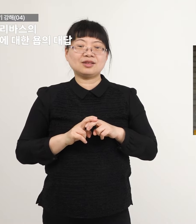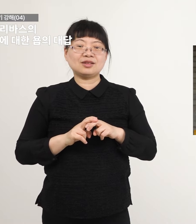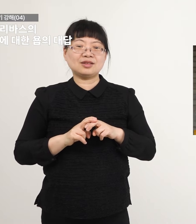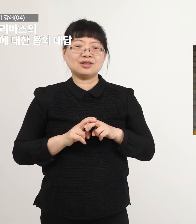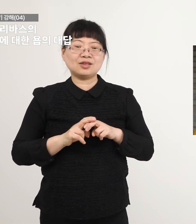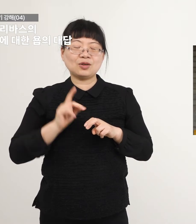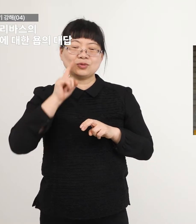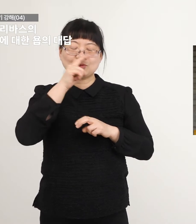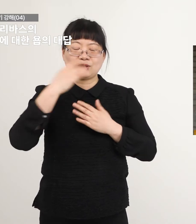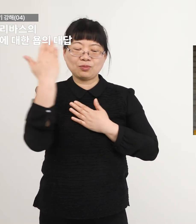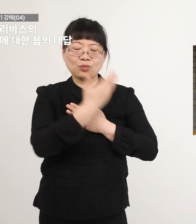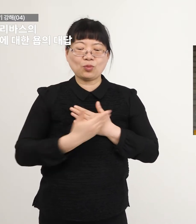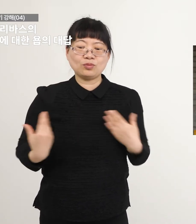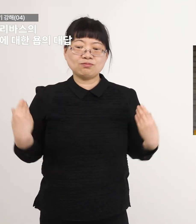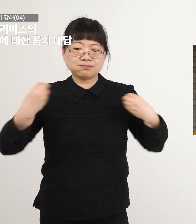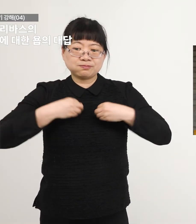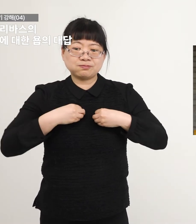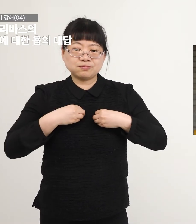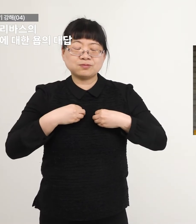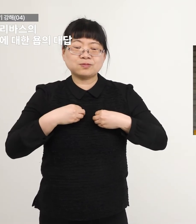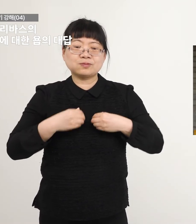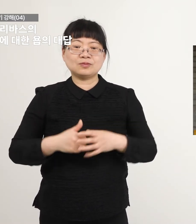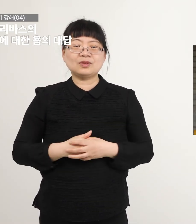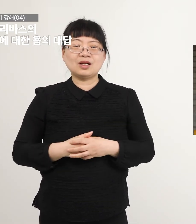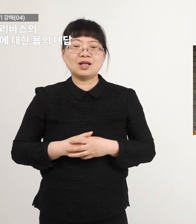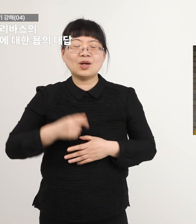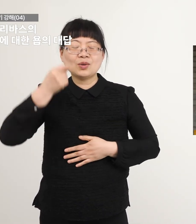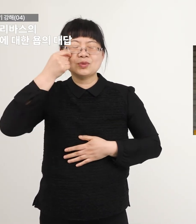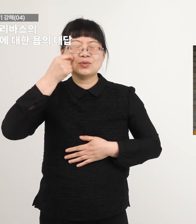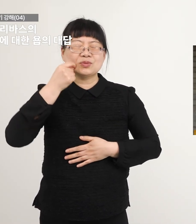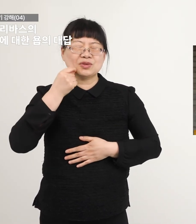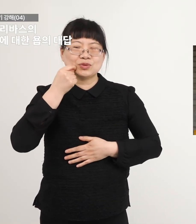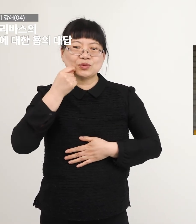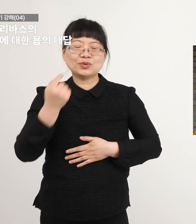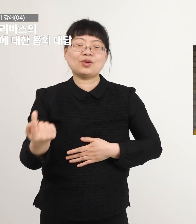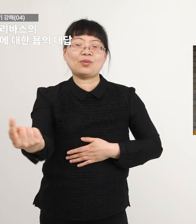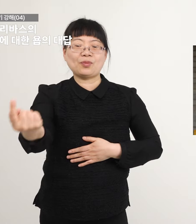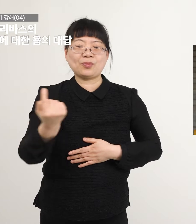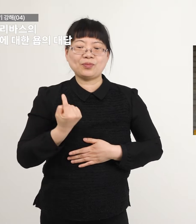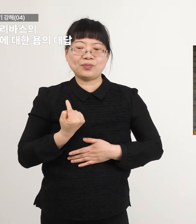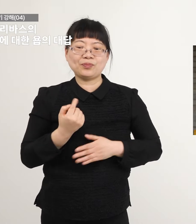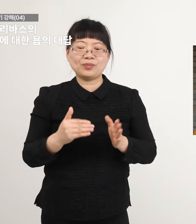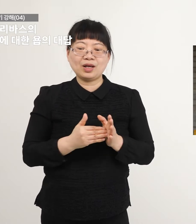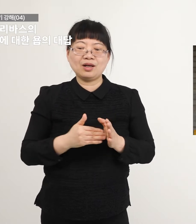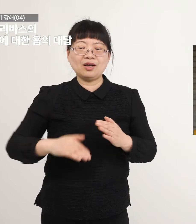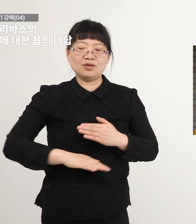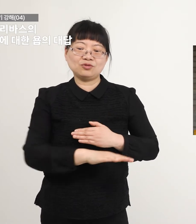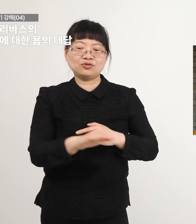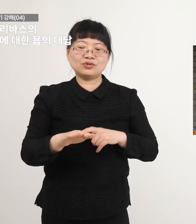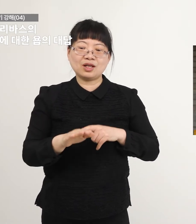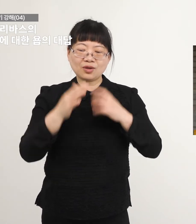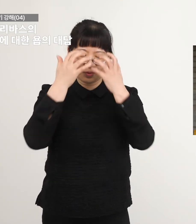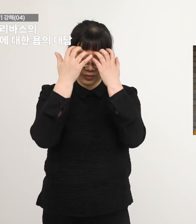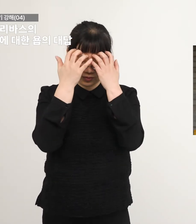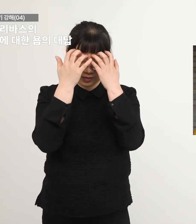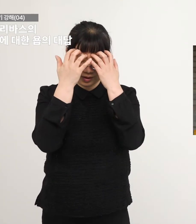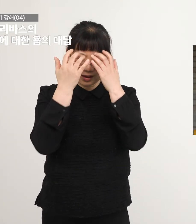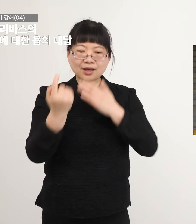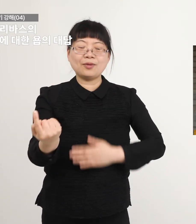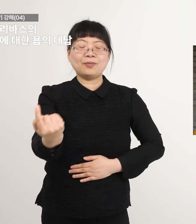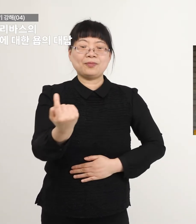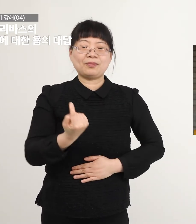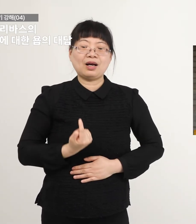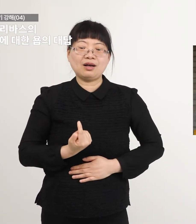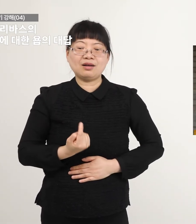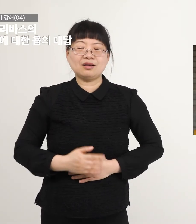추한 육신의 몸을 입으시고 눈물 속으로 들어오시고 우리의 고난 속으로